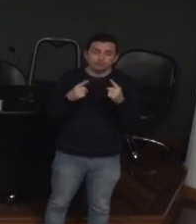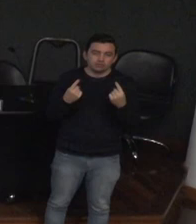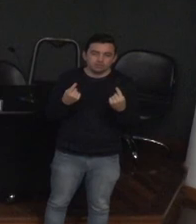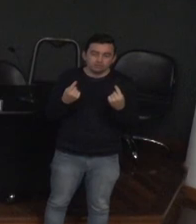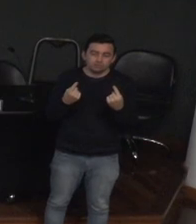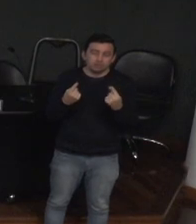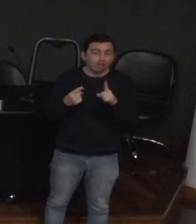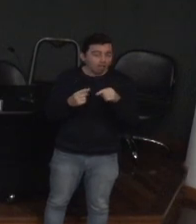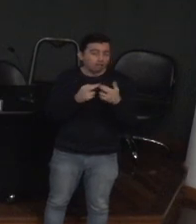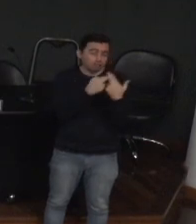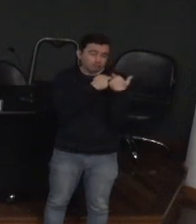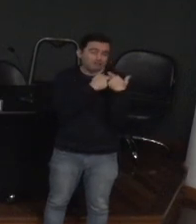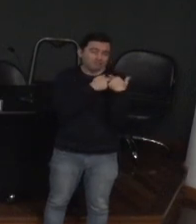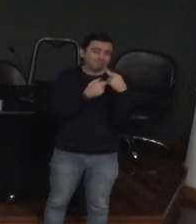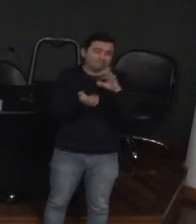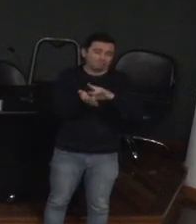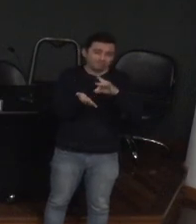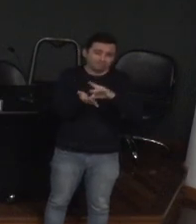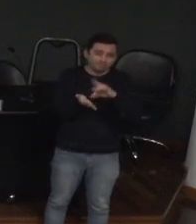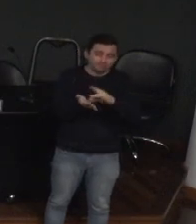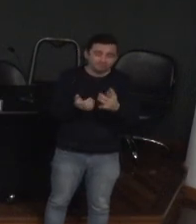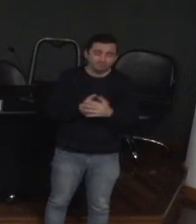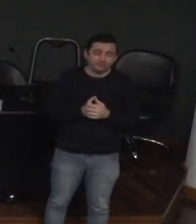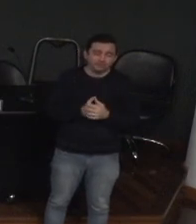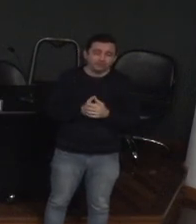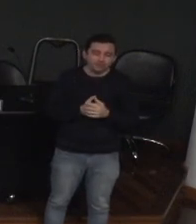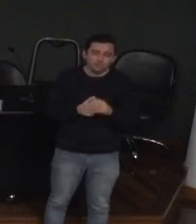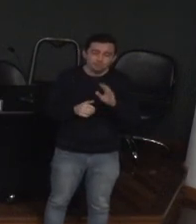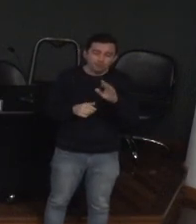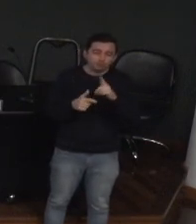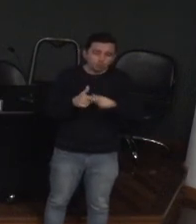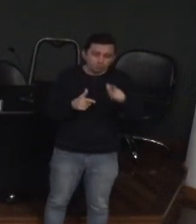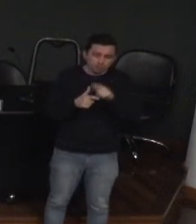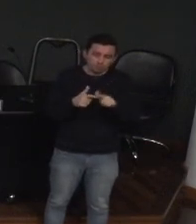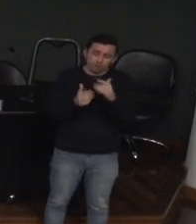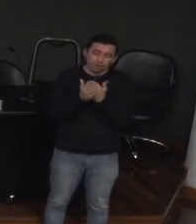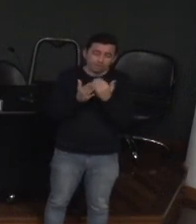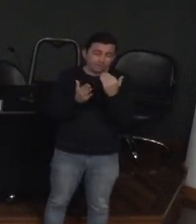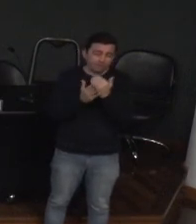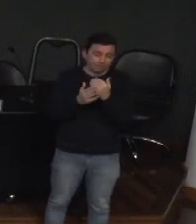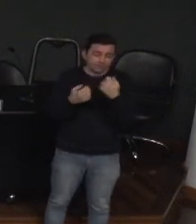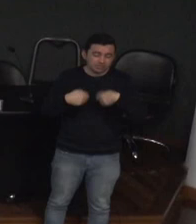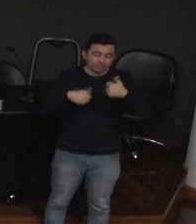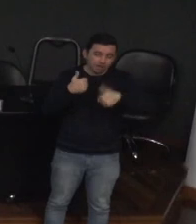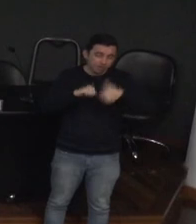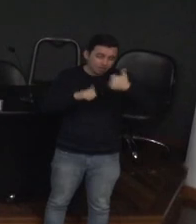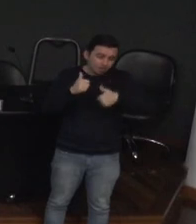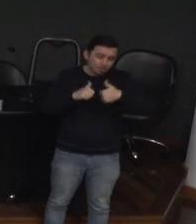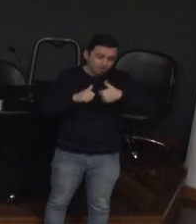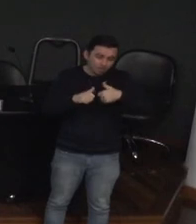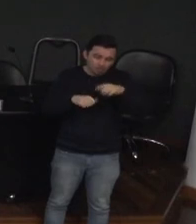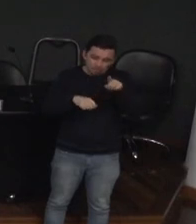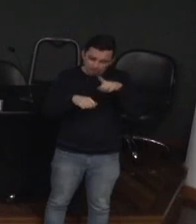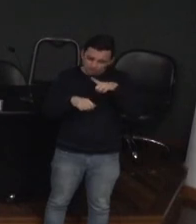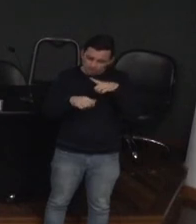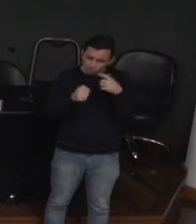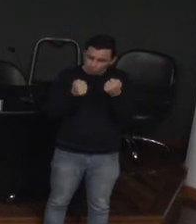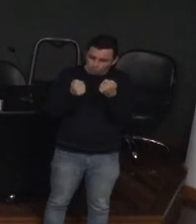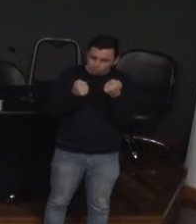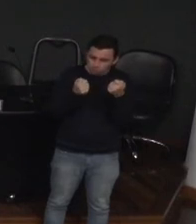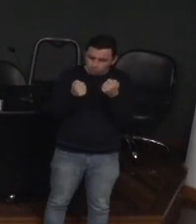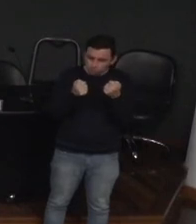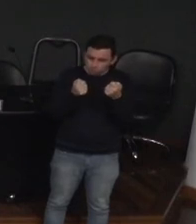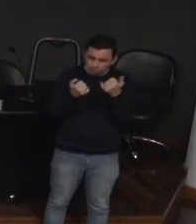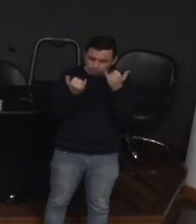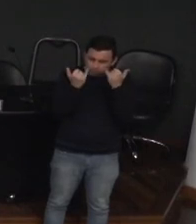é responsável por isso. Só que o grande problema aqui que a gente precisa avaliar é: ele tem algum controle sobre